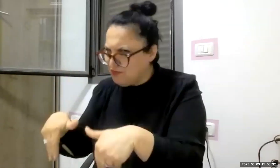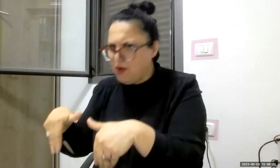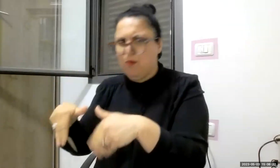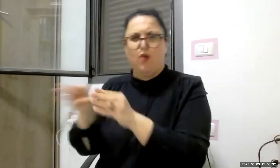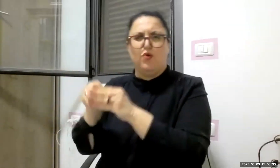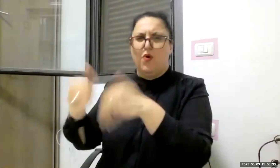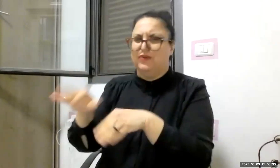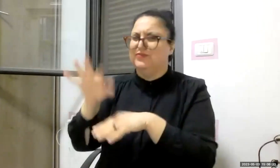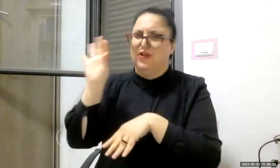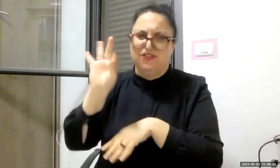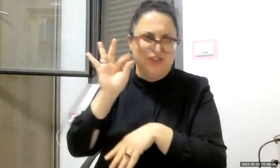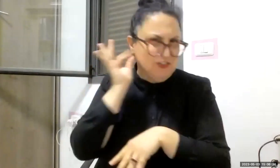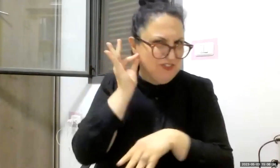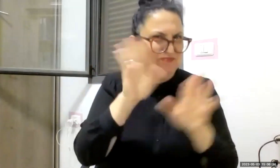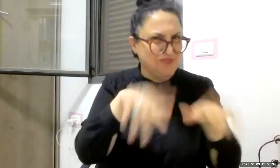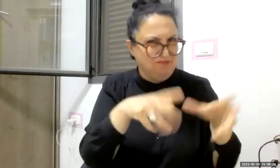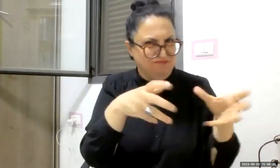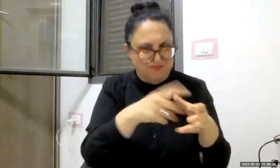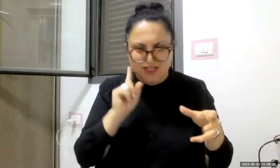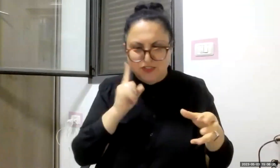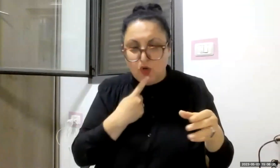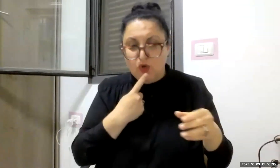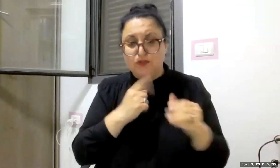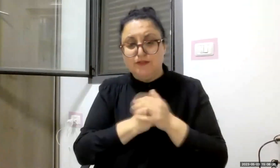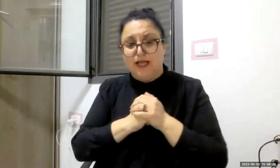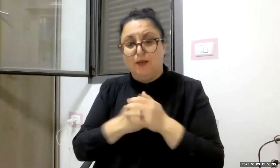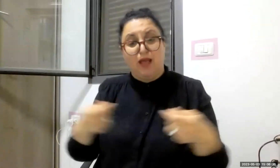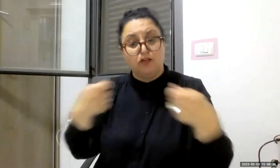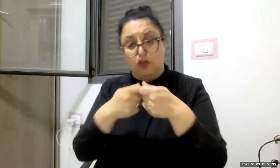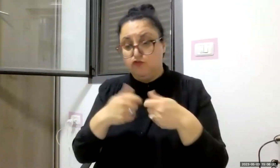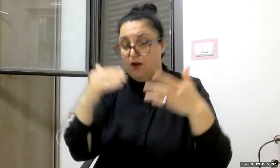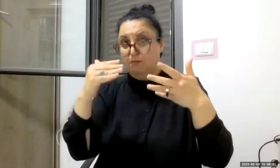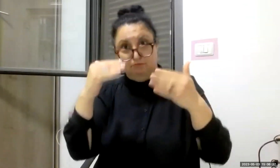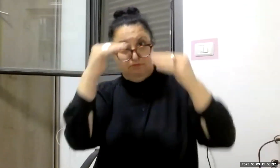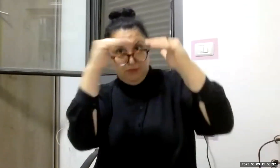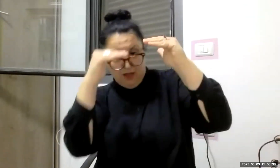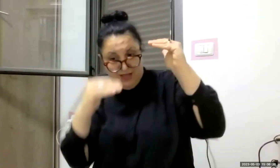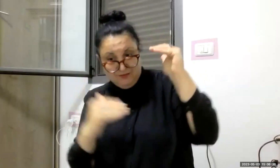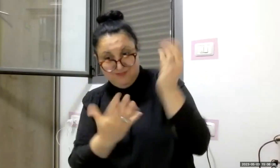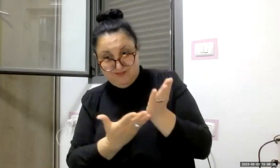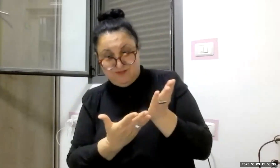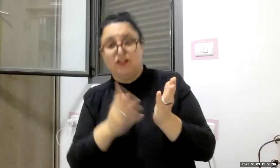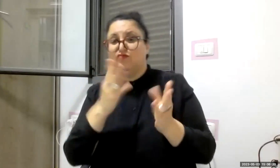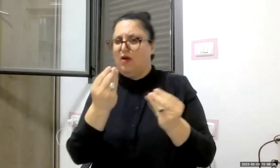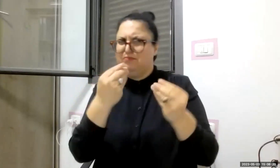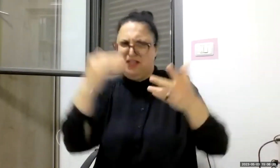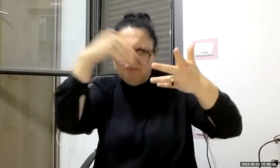שמתווסף על נשים עם מוגבלות, ונשים חרשות, וגם שם יש